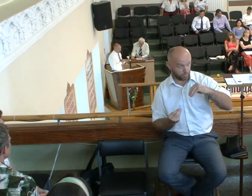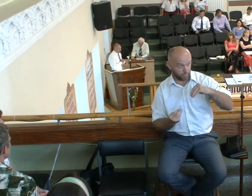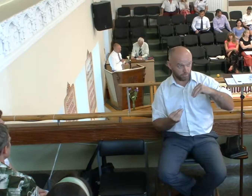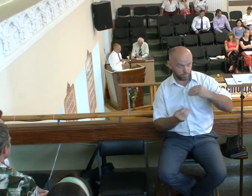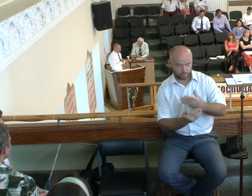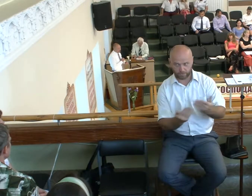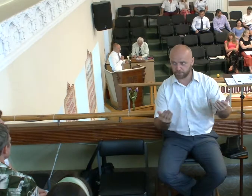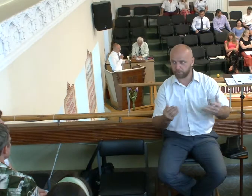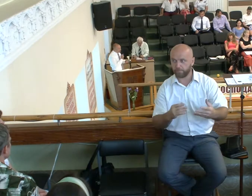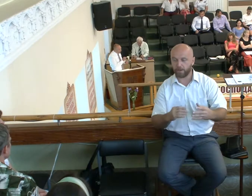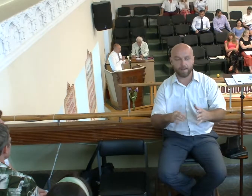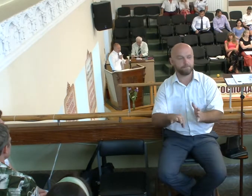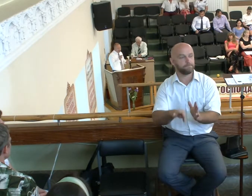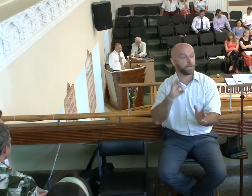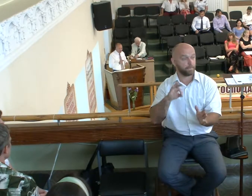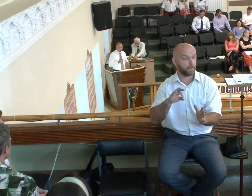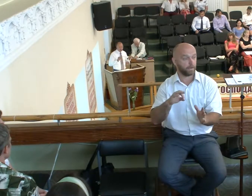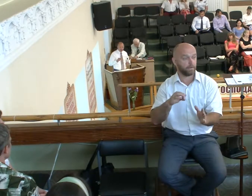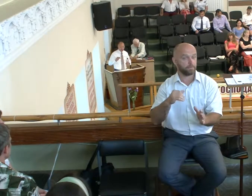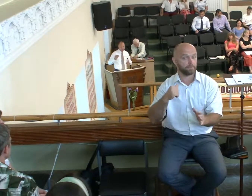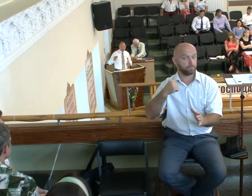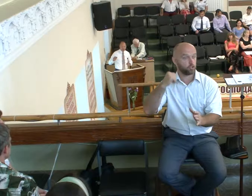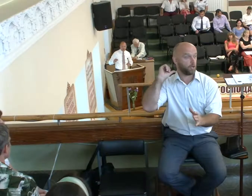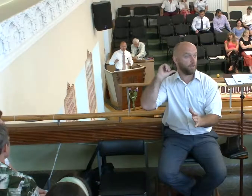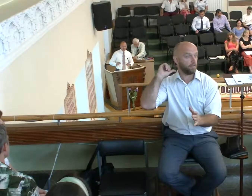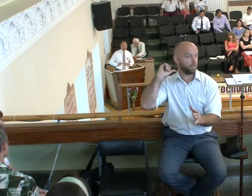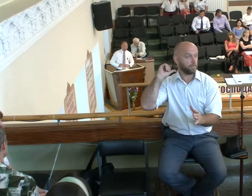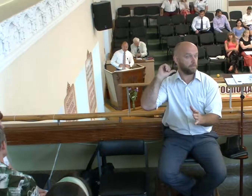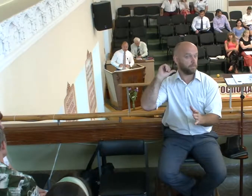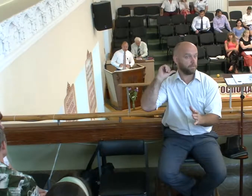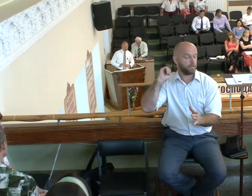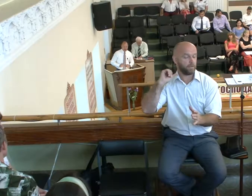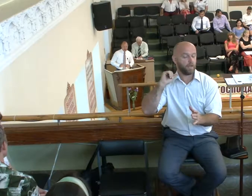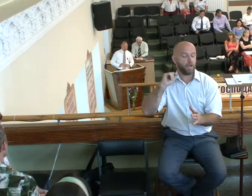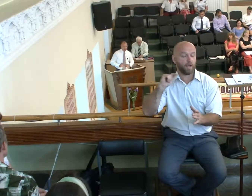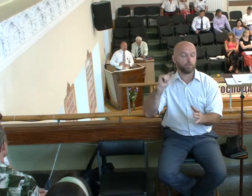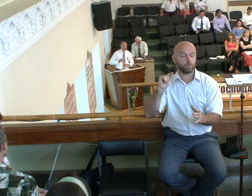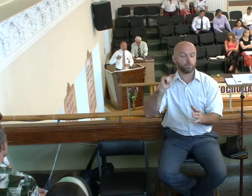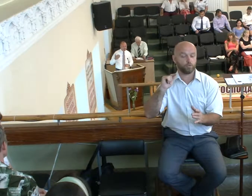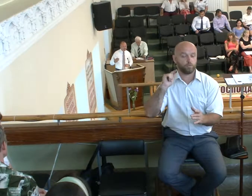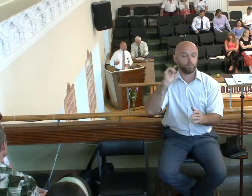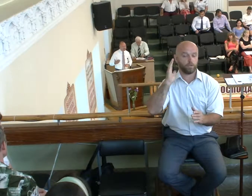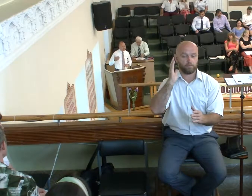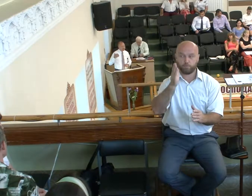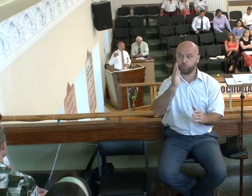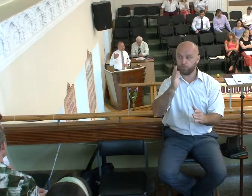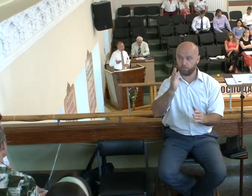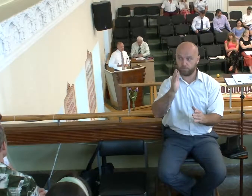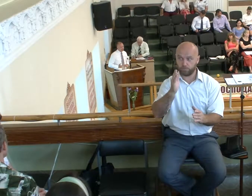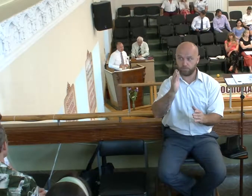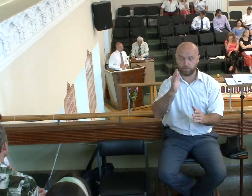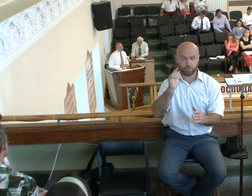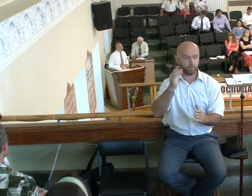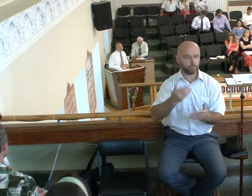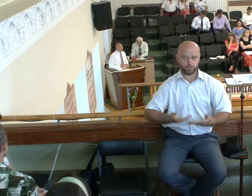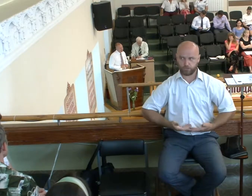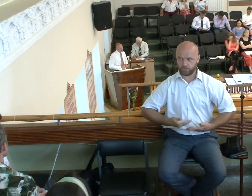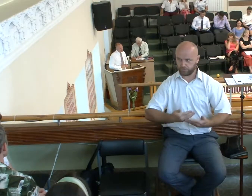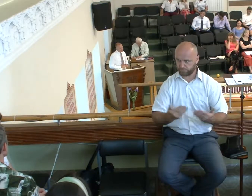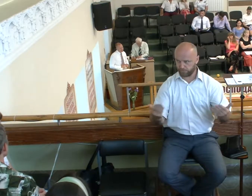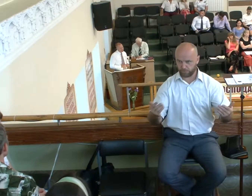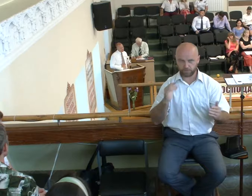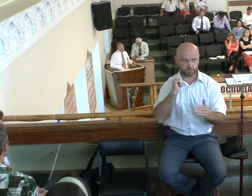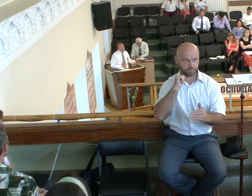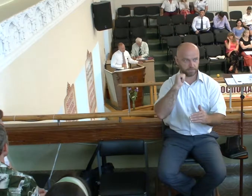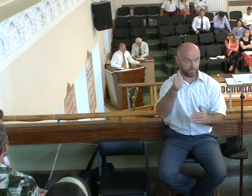вчера. То, в чем мы будем жить с вами завтра, это результат нашего выбора